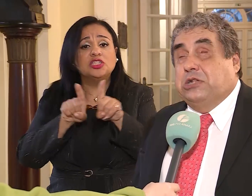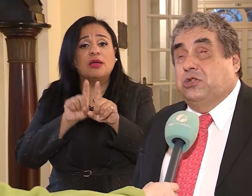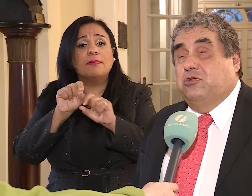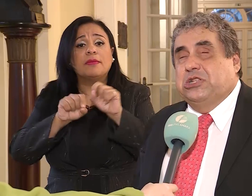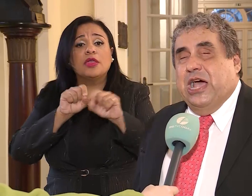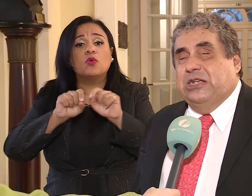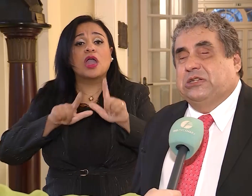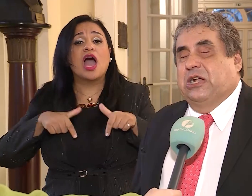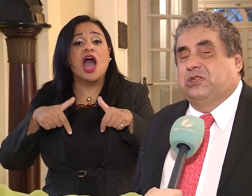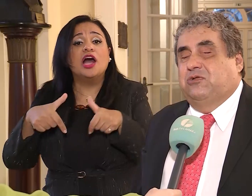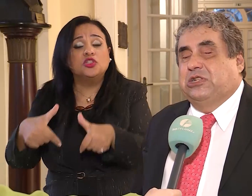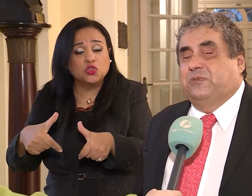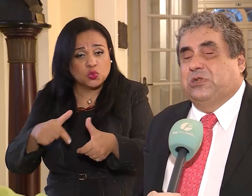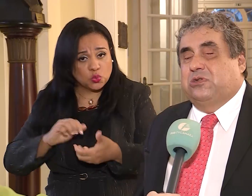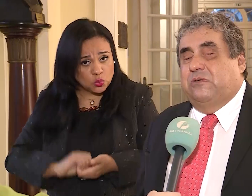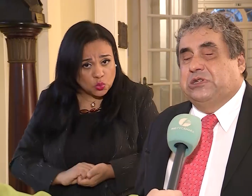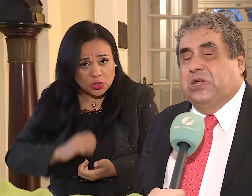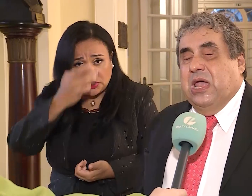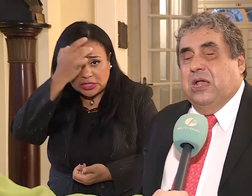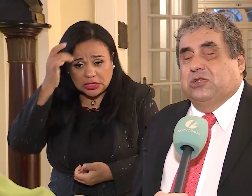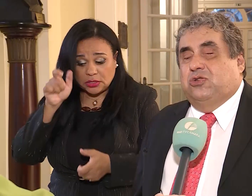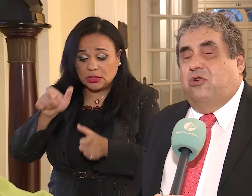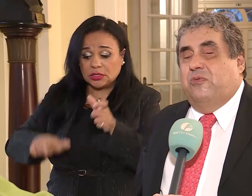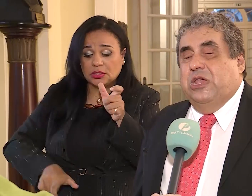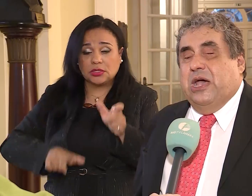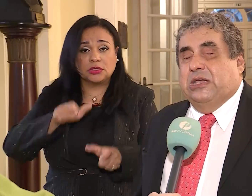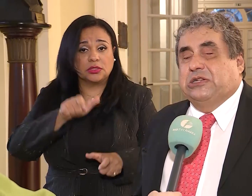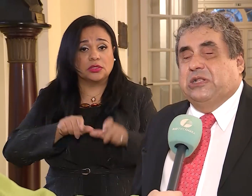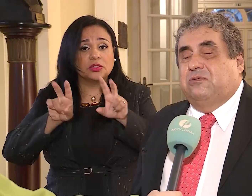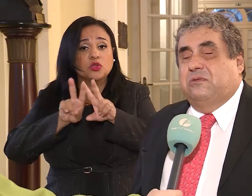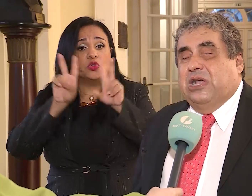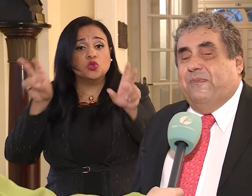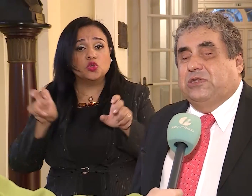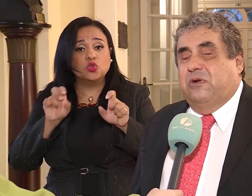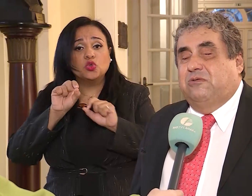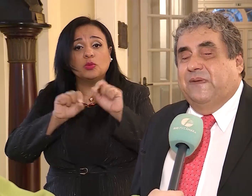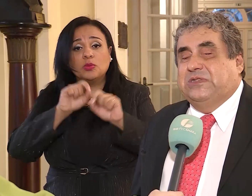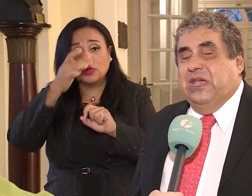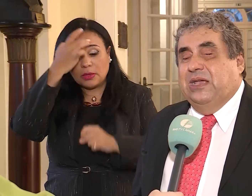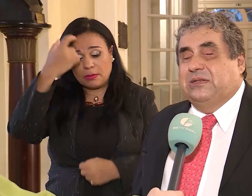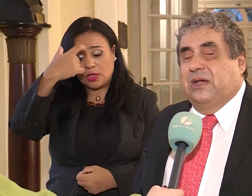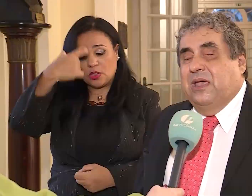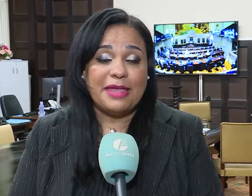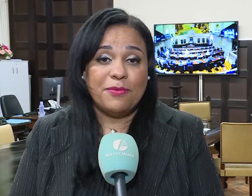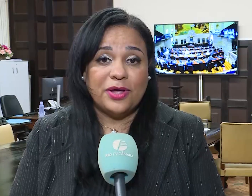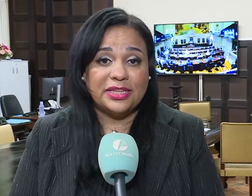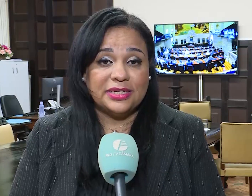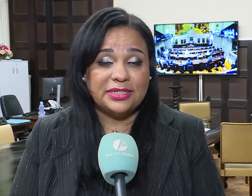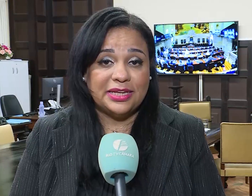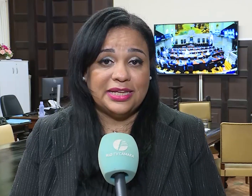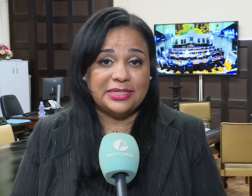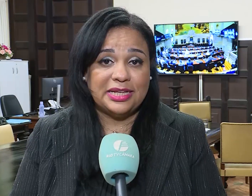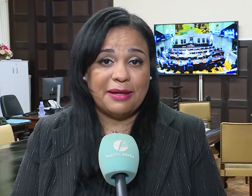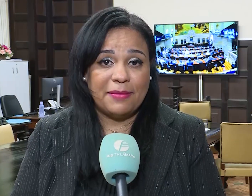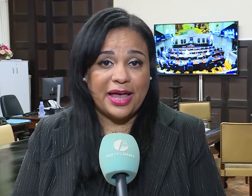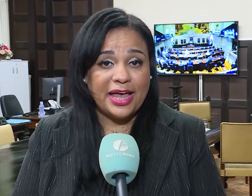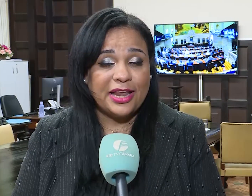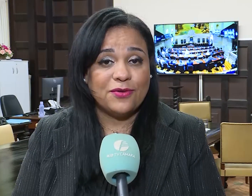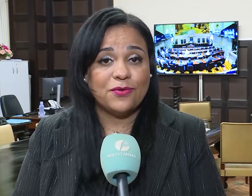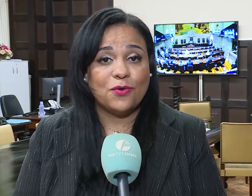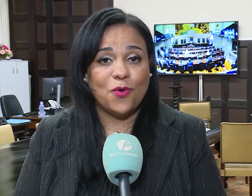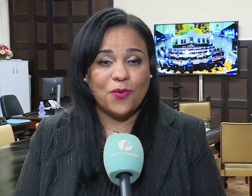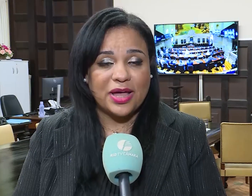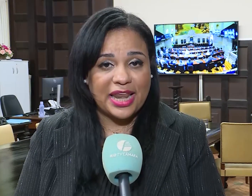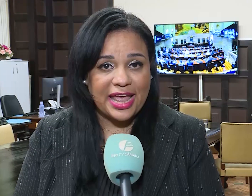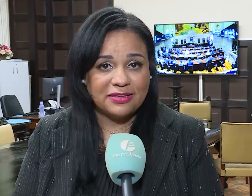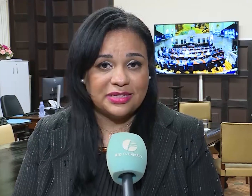barreiras atitudinais, a atitude das pessoas sobre a questão da pessoa com deficiência. A importância desse